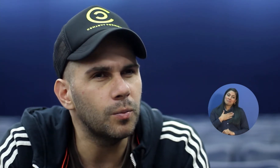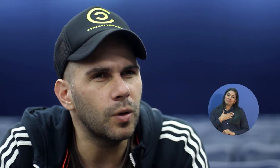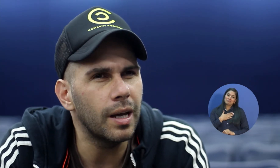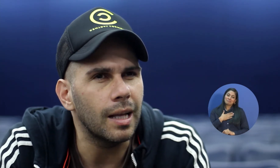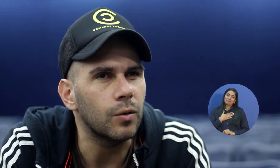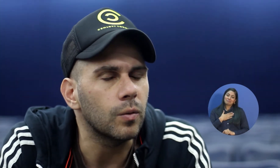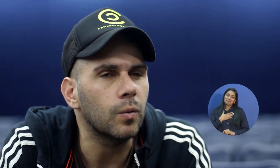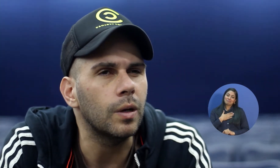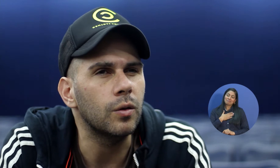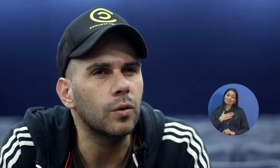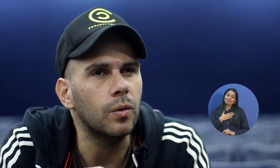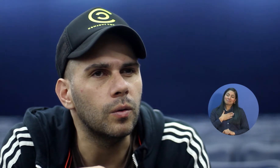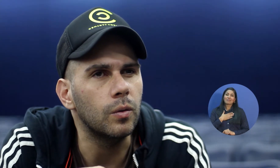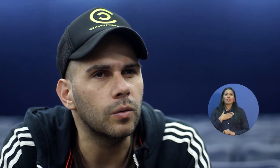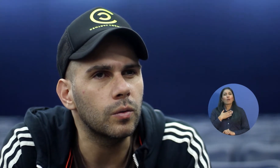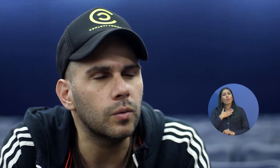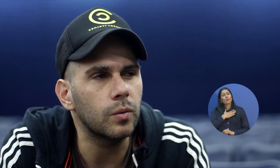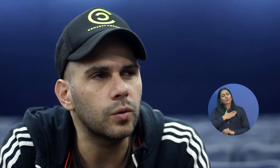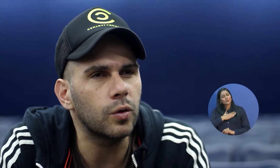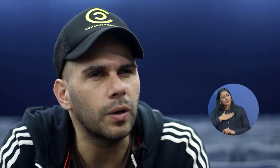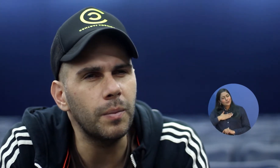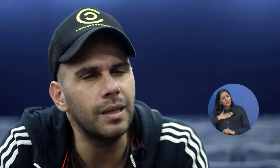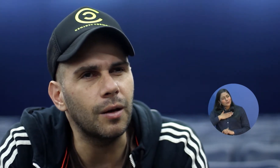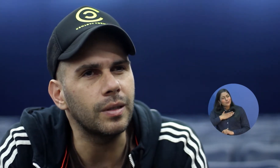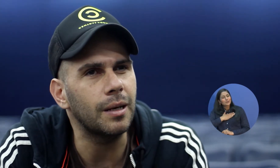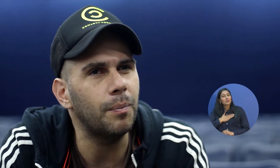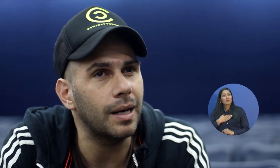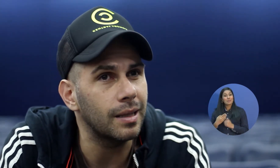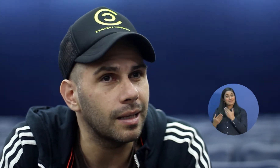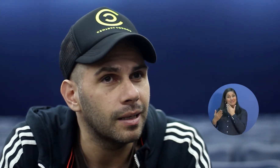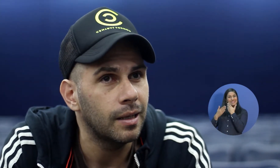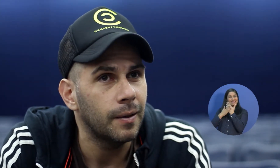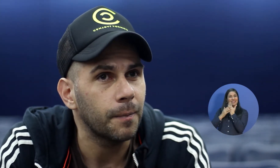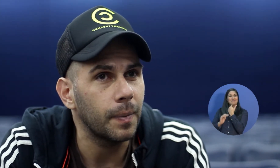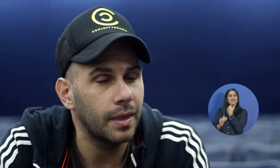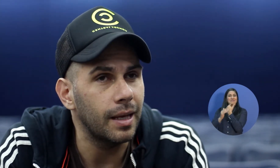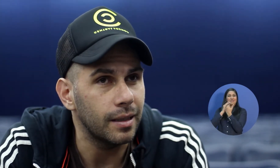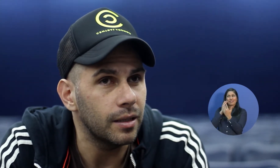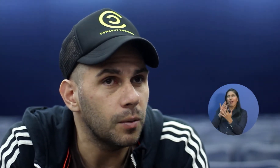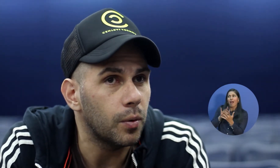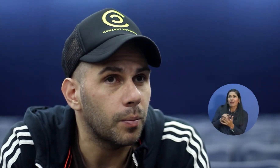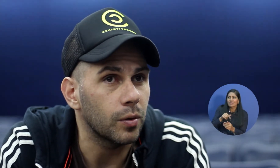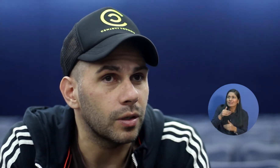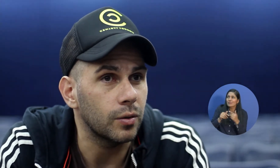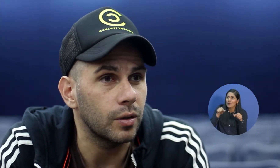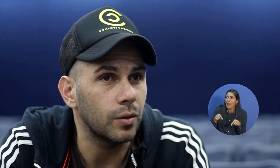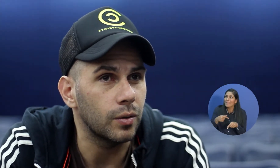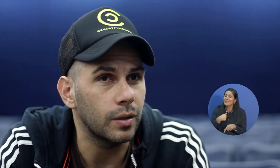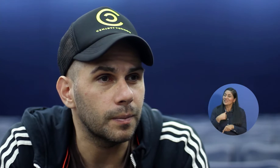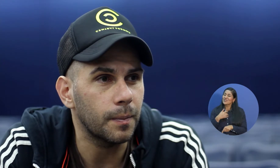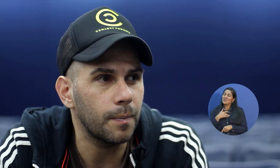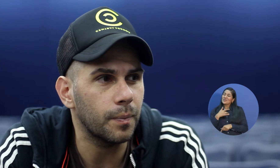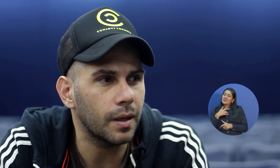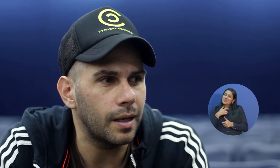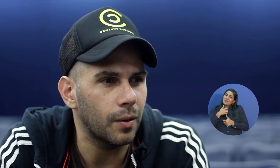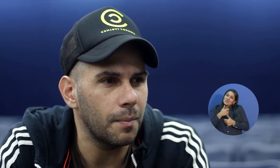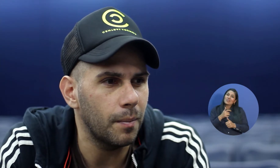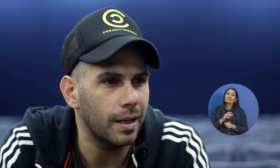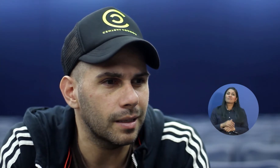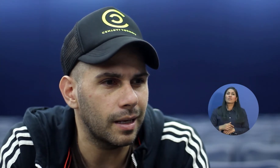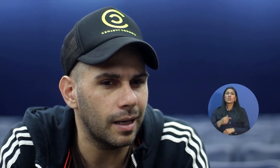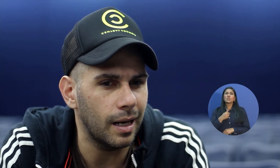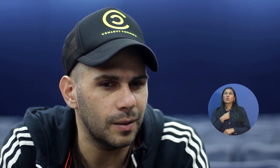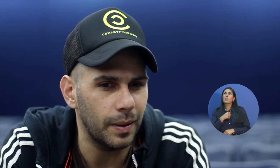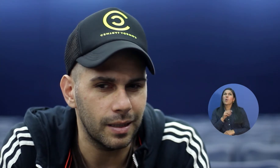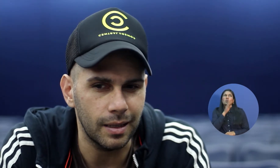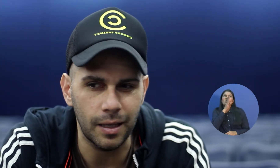me es muy grato cuando soy invitado a ser parte de este tipo de procesos. Entonces, creo que